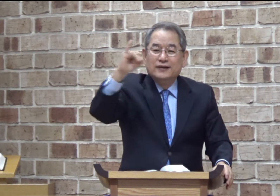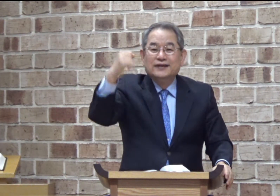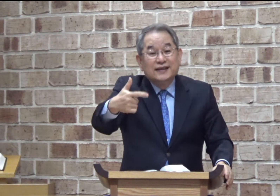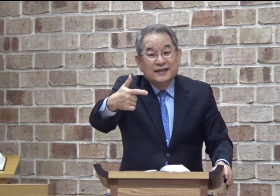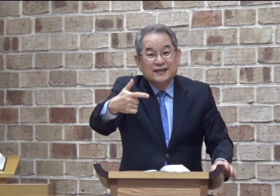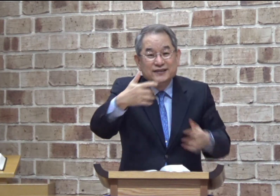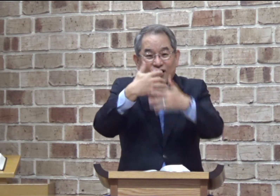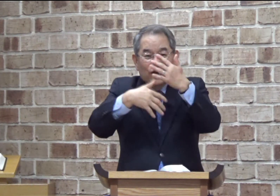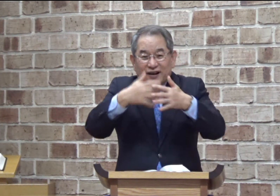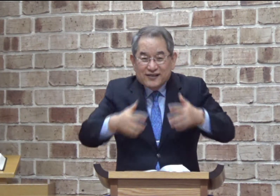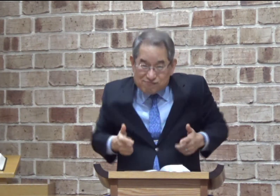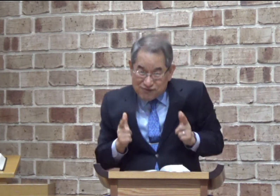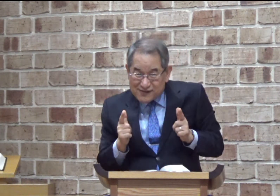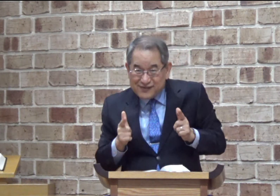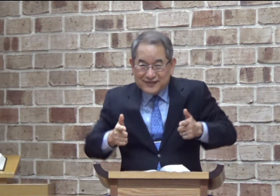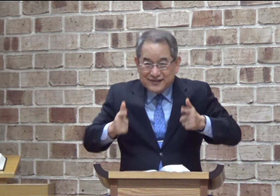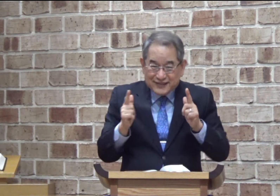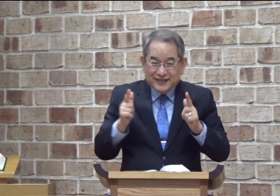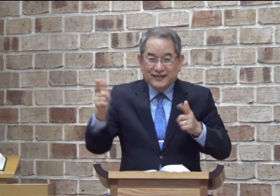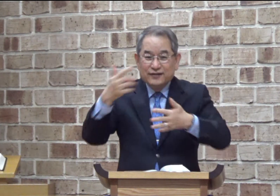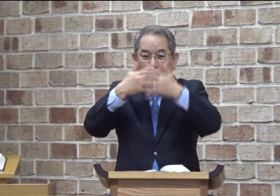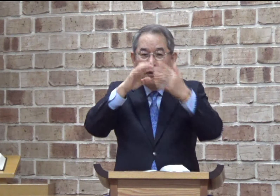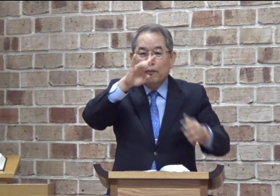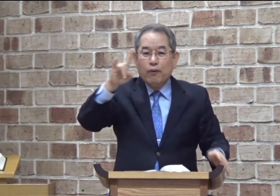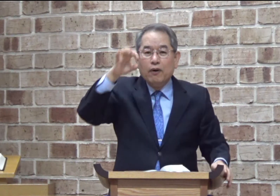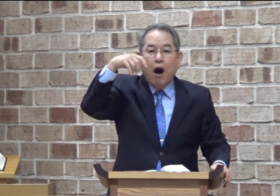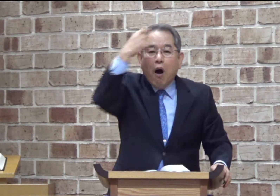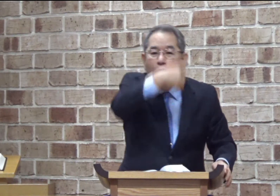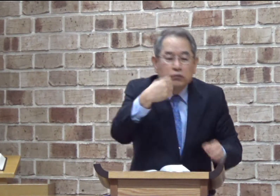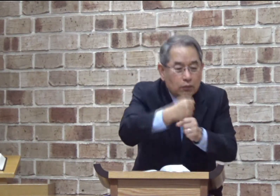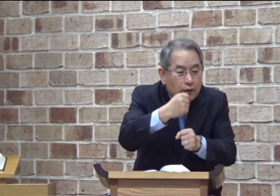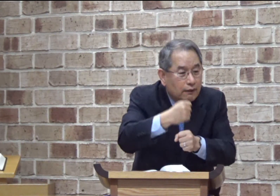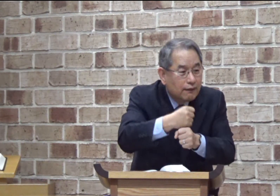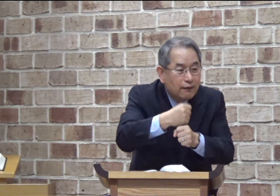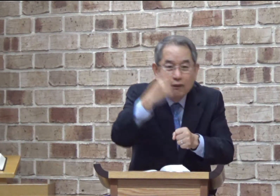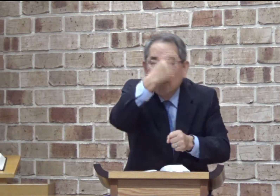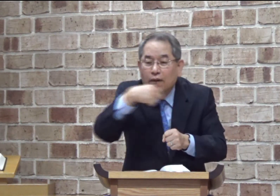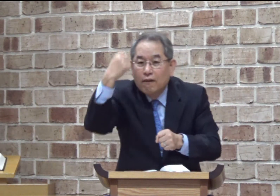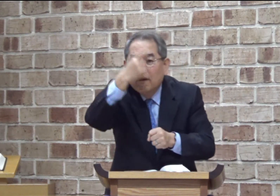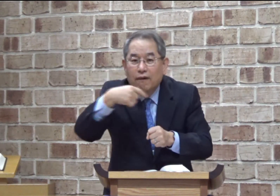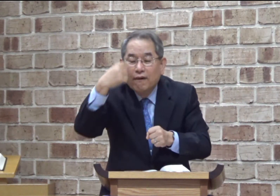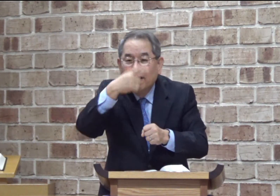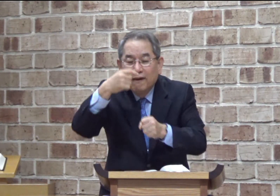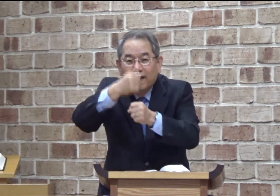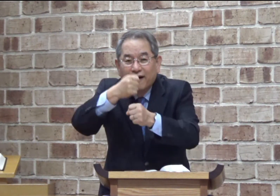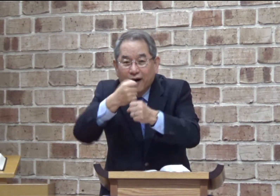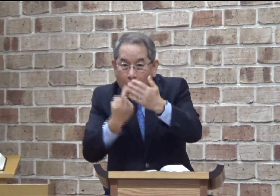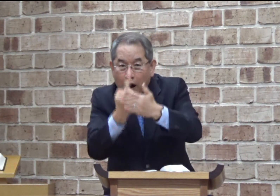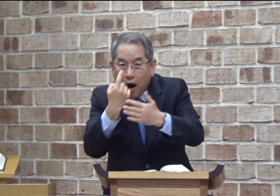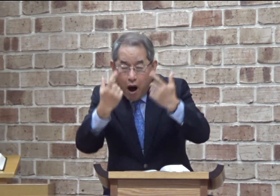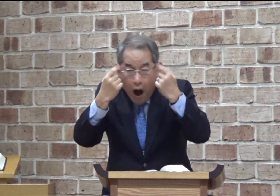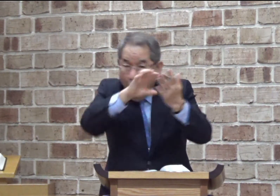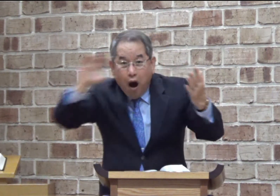존 웨인이라는 그 서부 영화에 나왔던 배우의 얼굴을 조각했습니다. 아주